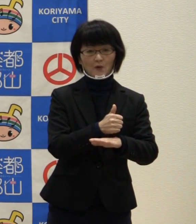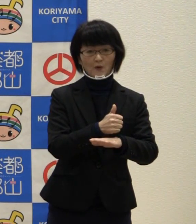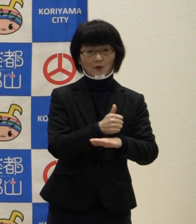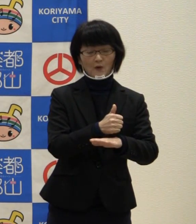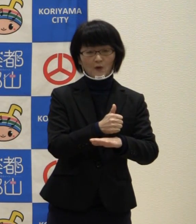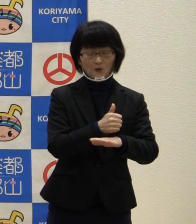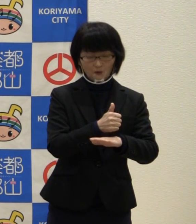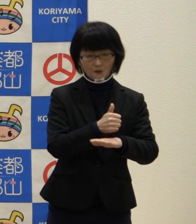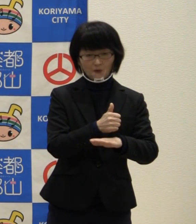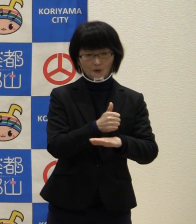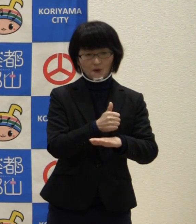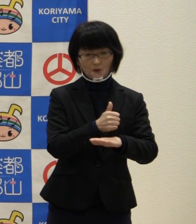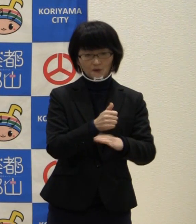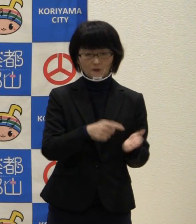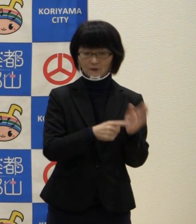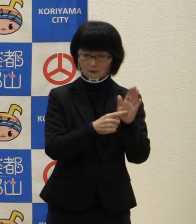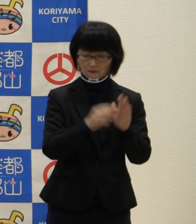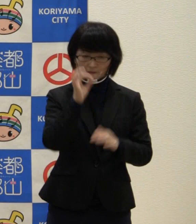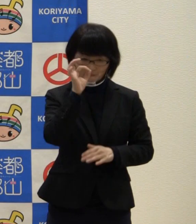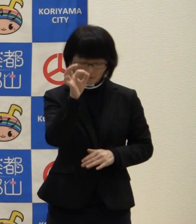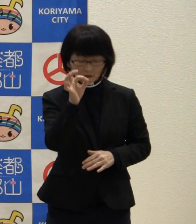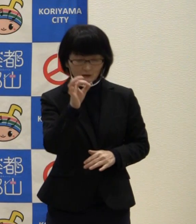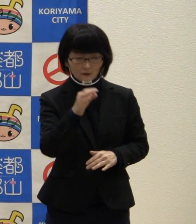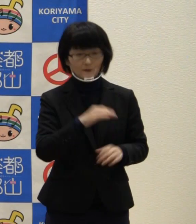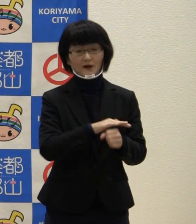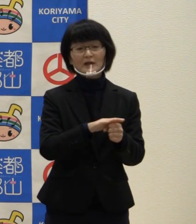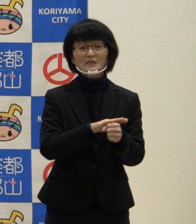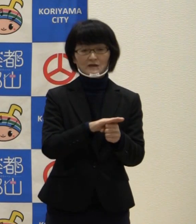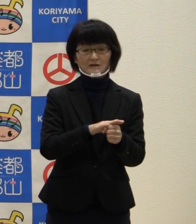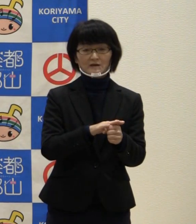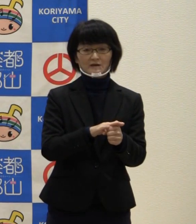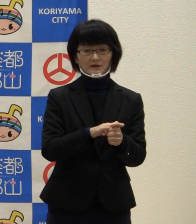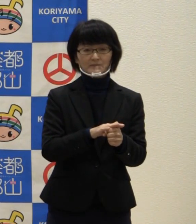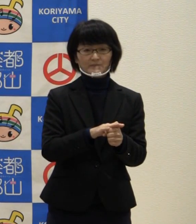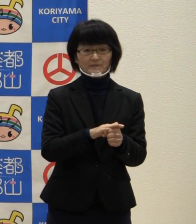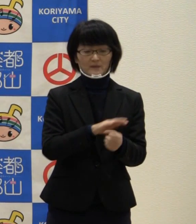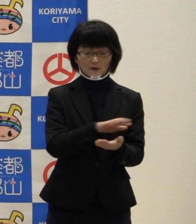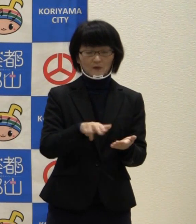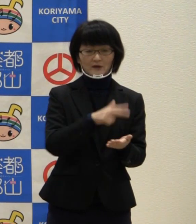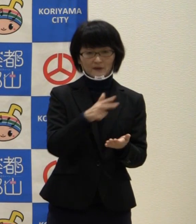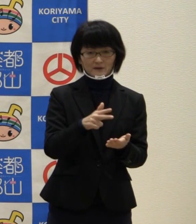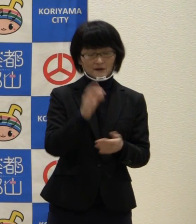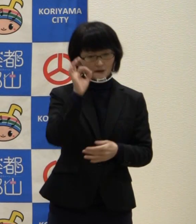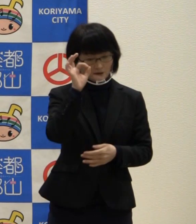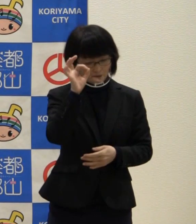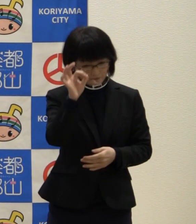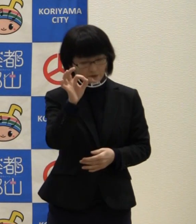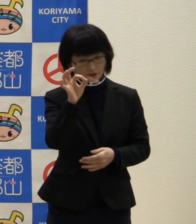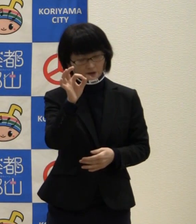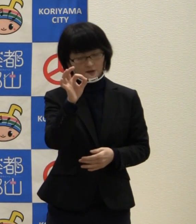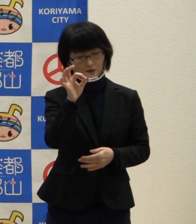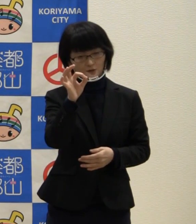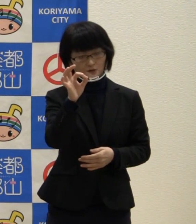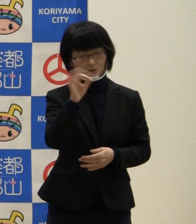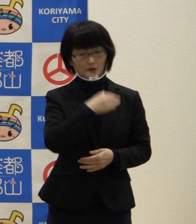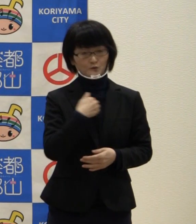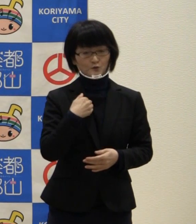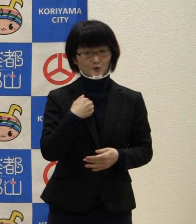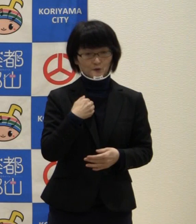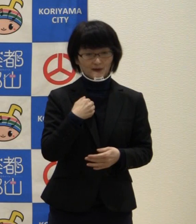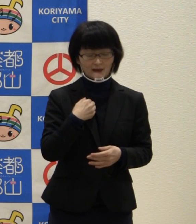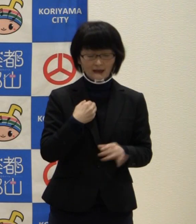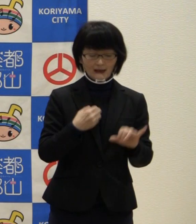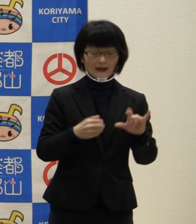プレーを見るということは非常に大事でございますので、現にですね、高齢まで見ていただく、あるいは ICT を活用